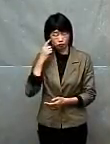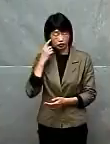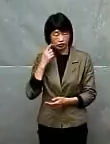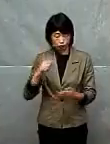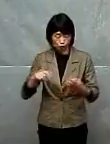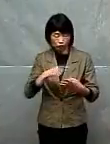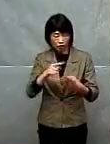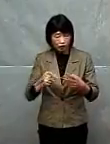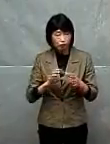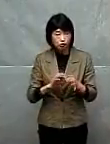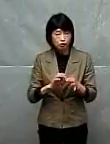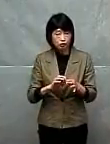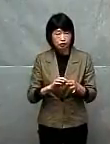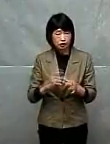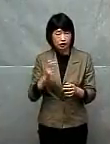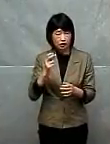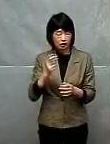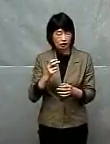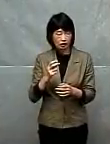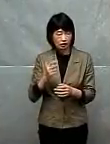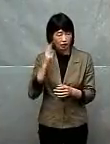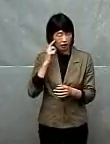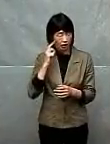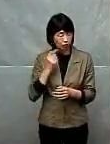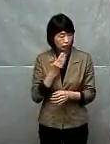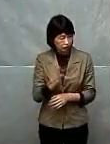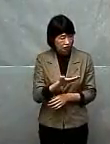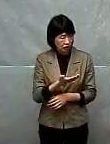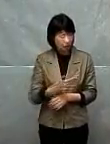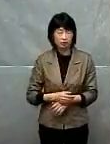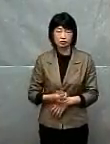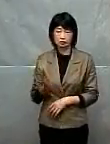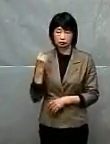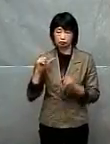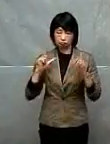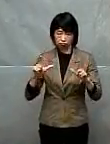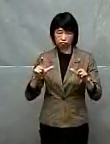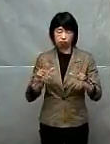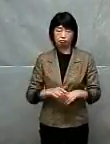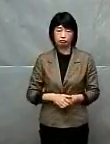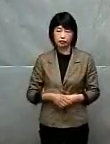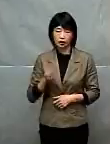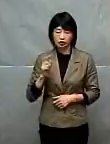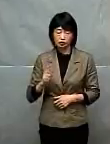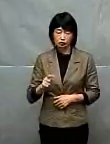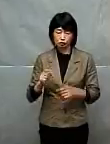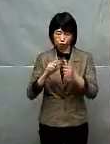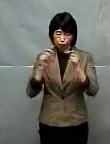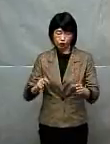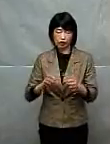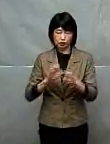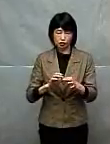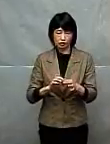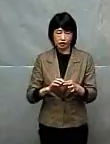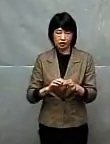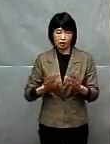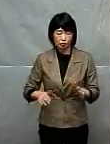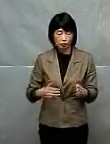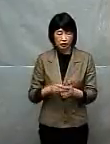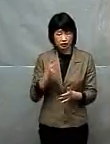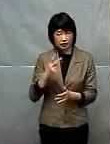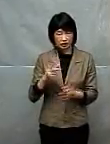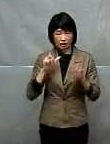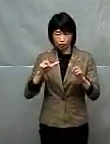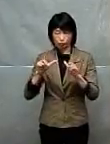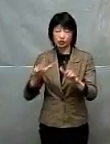されないですか。 はい、そのことについてはもう2回もお答えしているわけでありますけれども